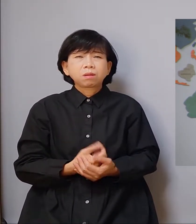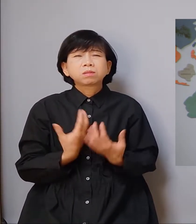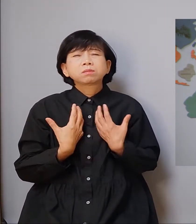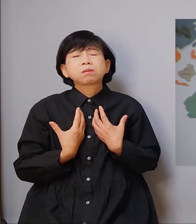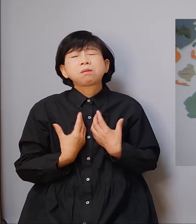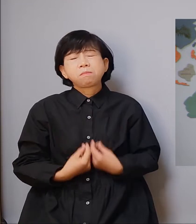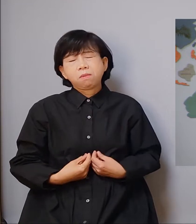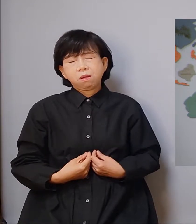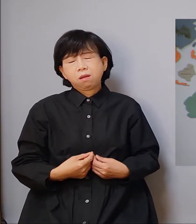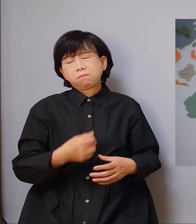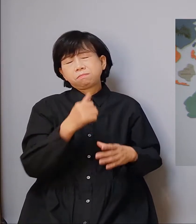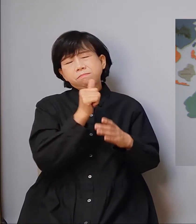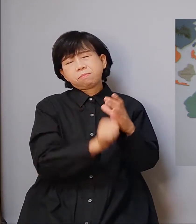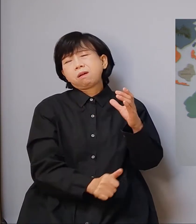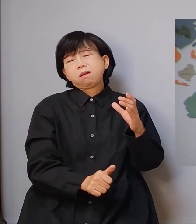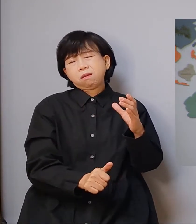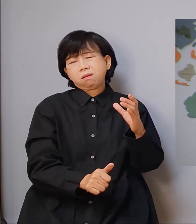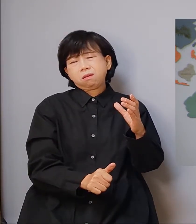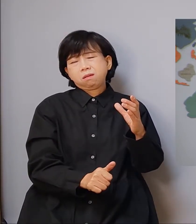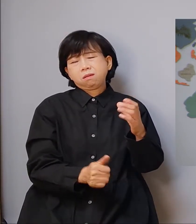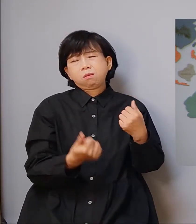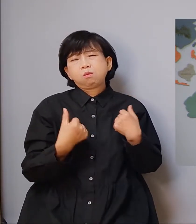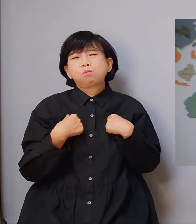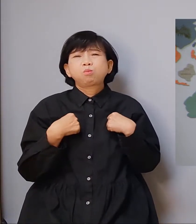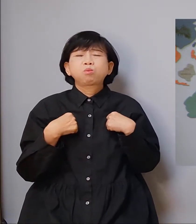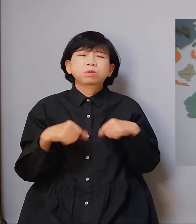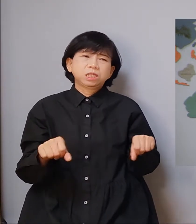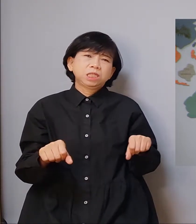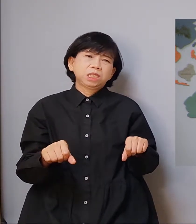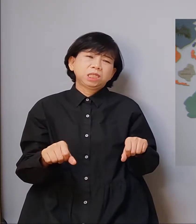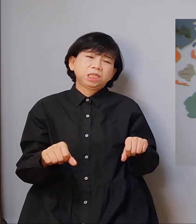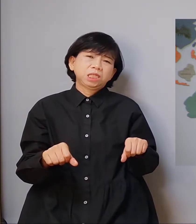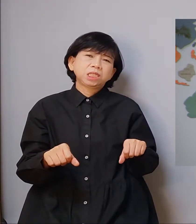절망이다. 포기할 수밖에 없는 상황이다.